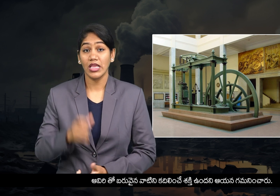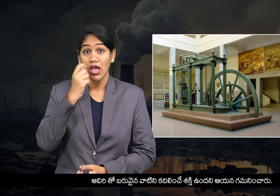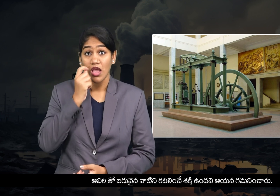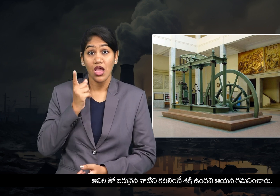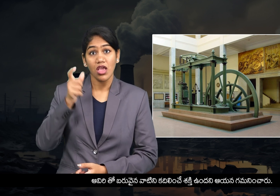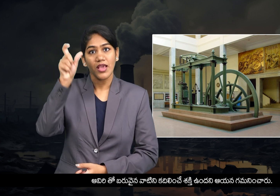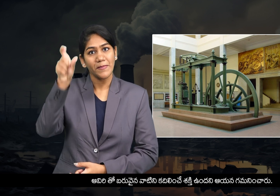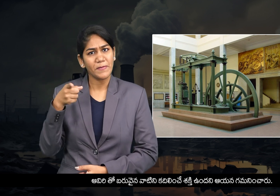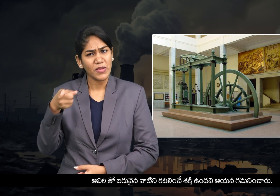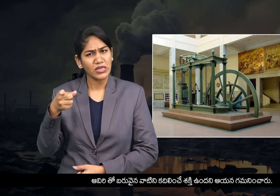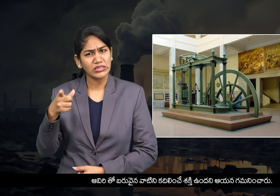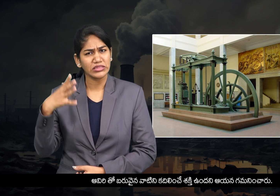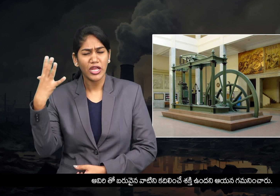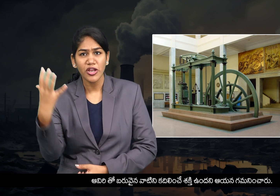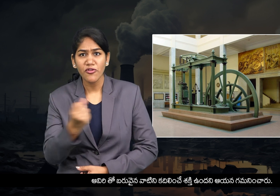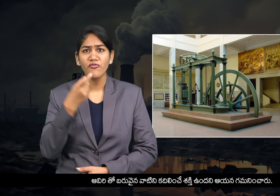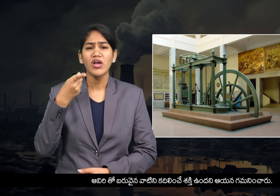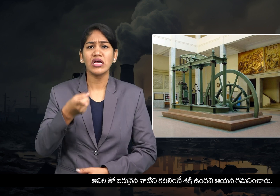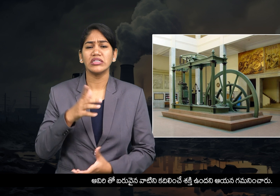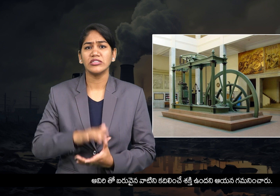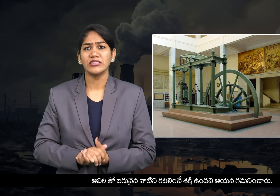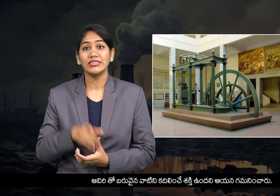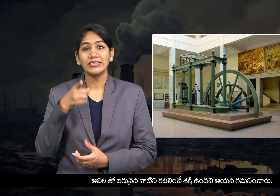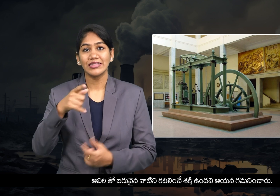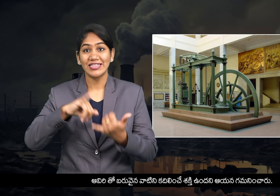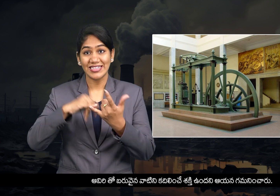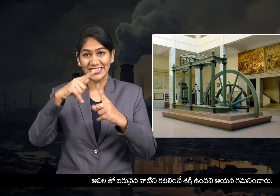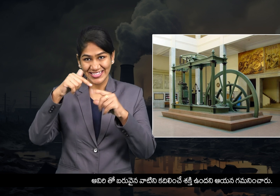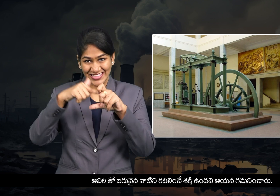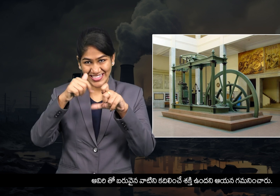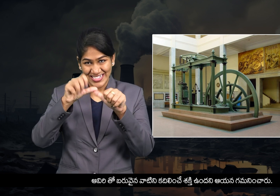ఆవిరితో బరువైన వాటిని కదిలించే శక్తి ఉందని ఆయన గమనించారు.